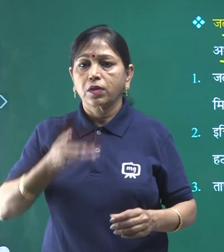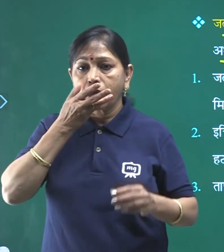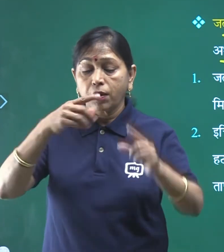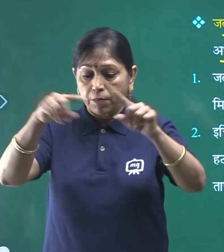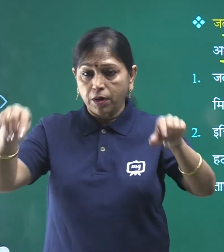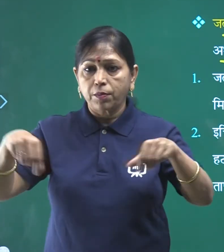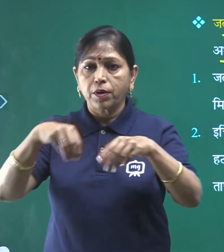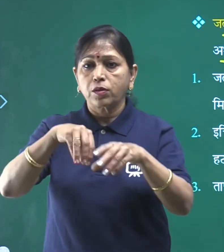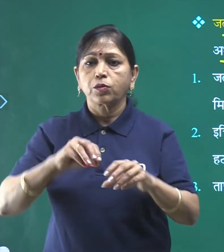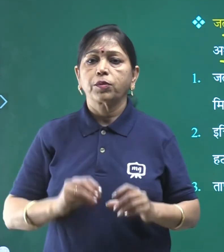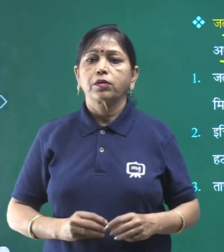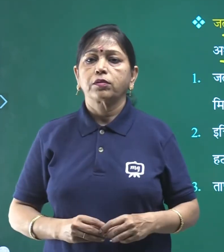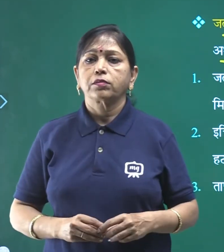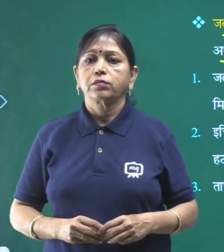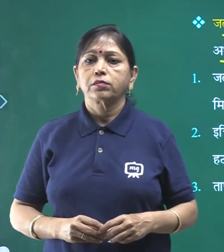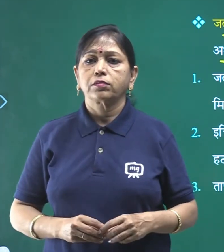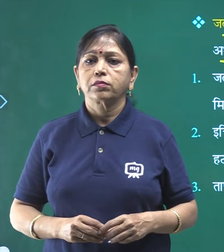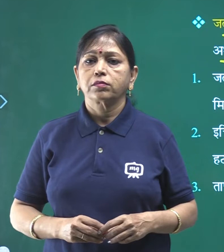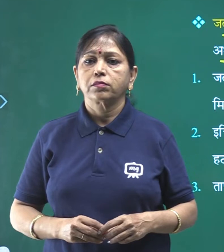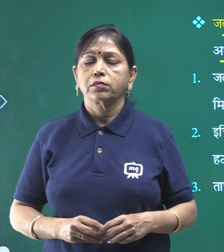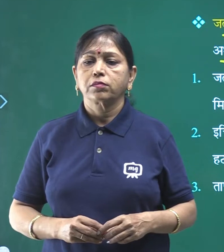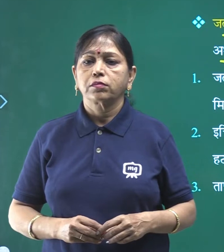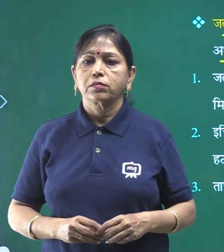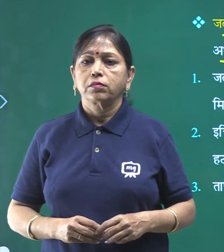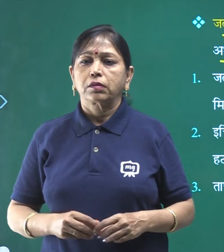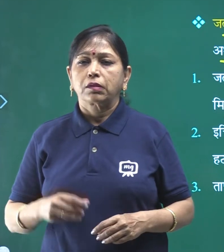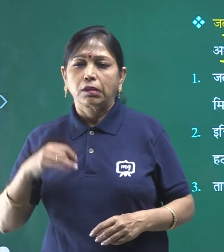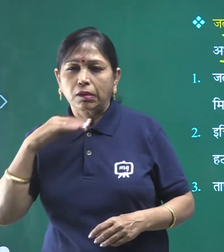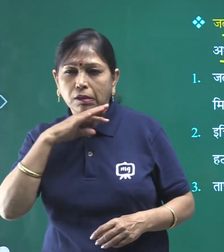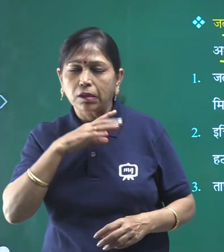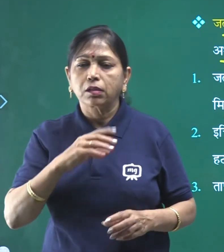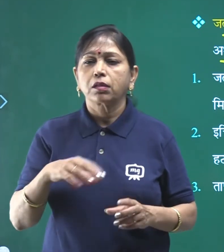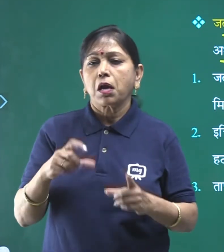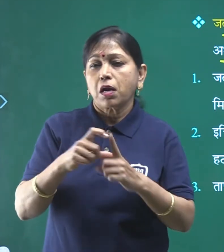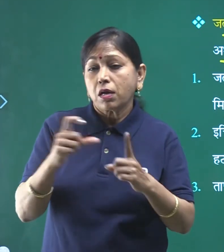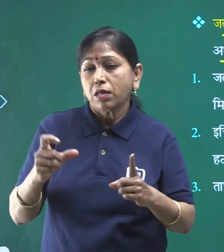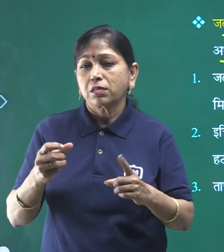में आंशिक पदार्थों का मिलना है